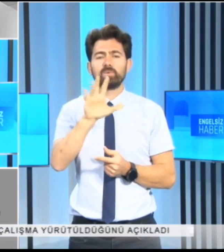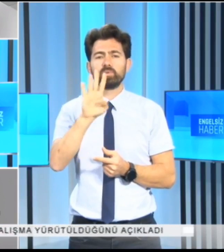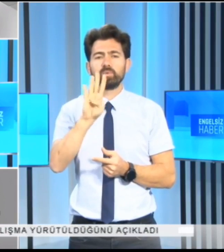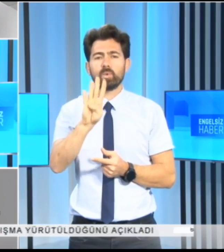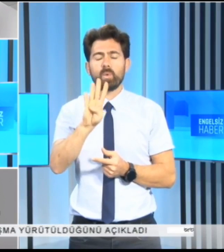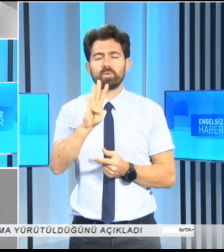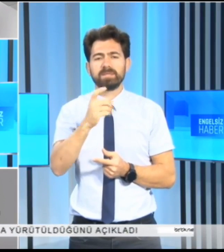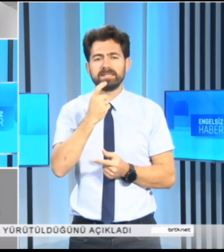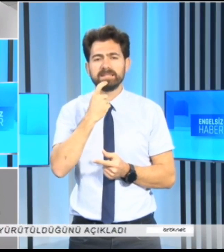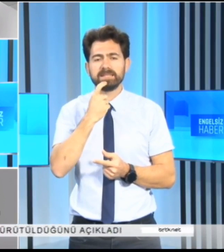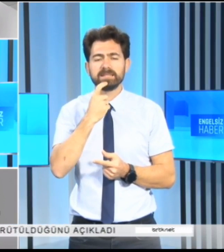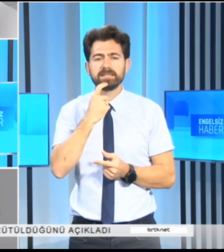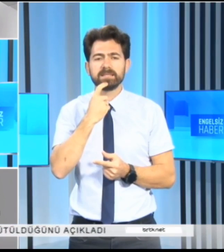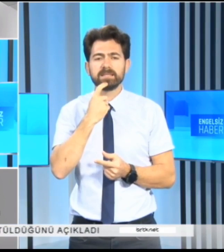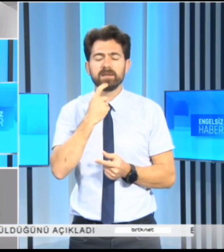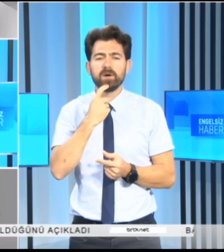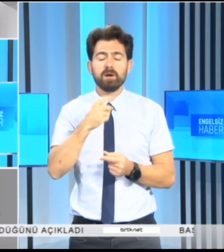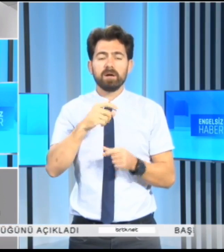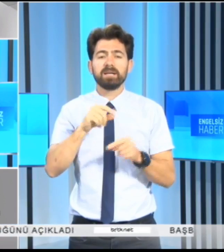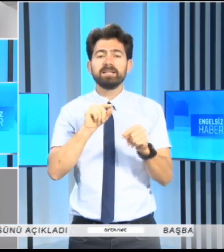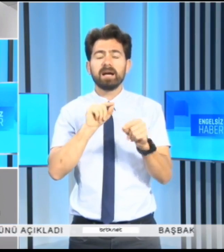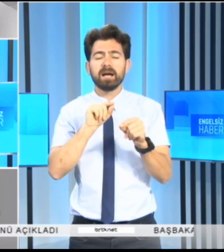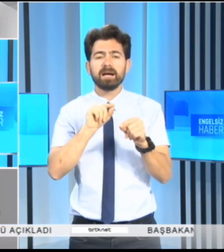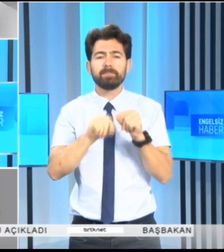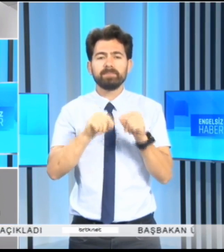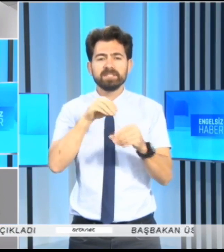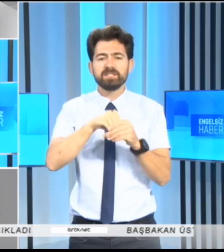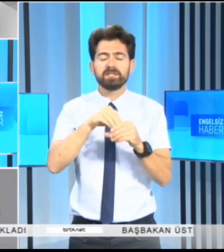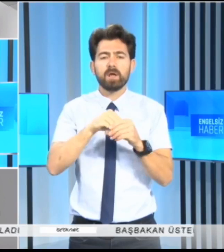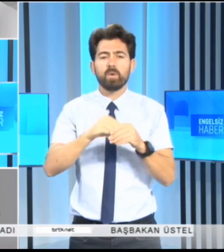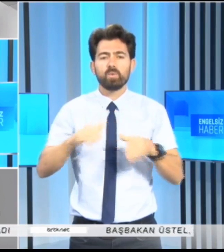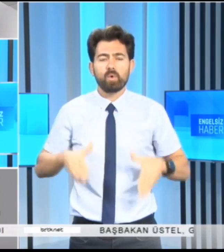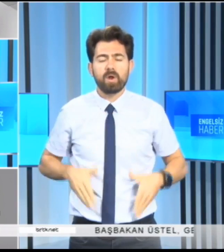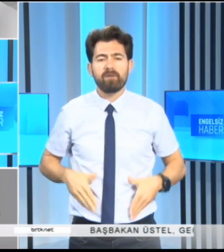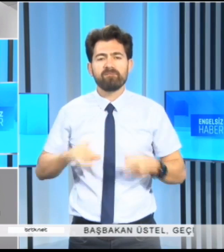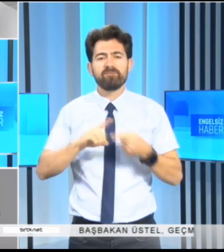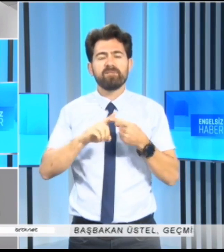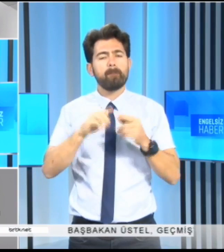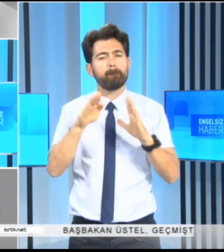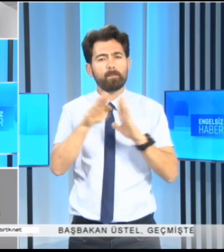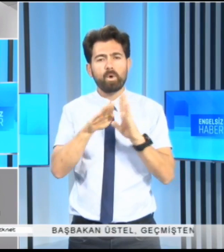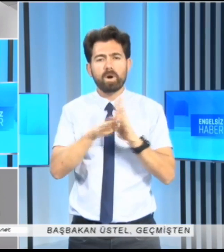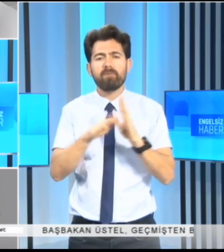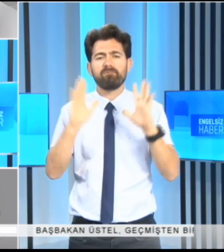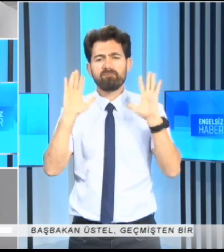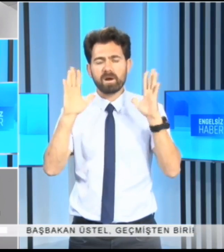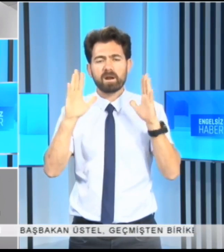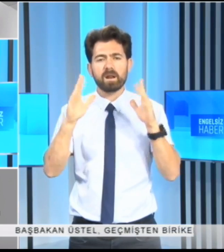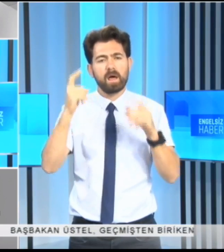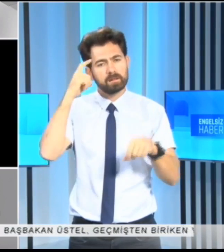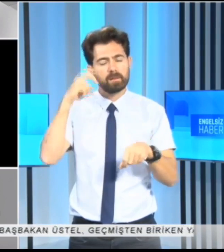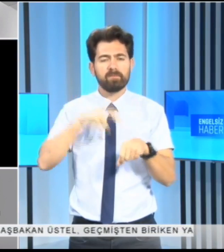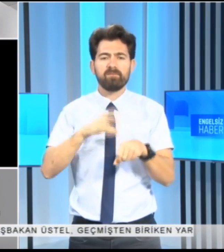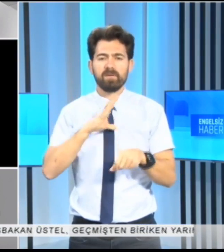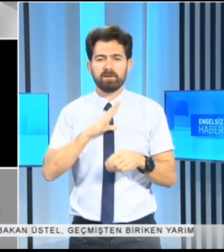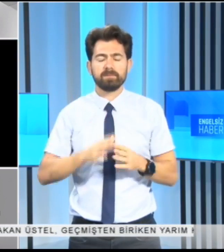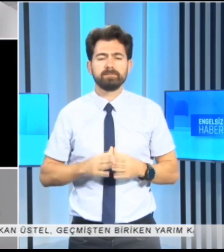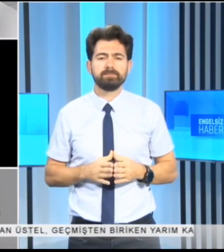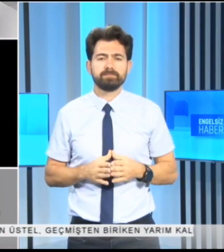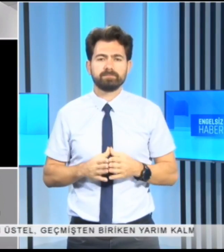84 yıl dönümünde ülkemizde de törenler ve etkinliklerle anıldı